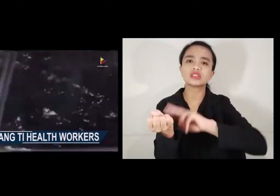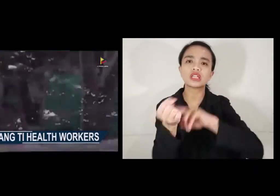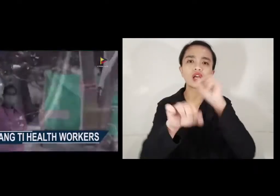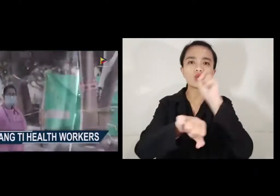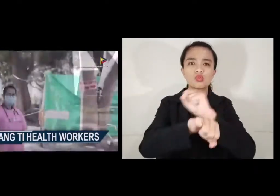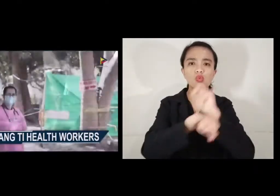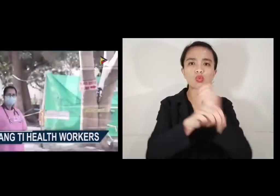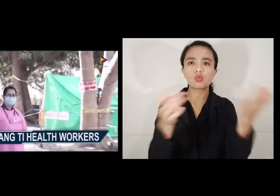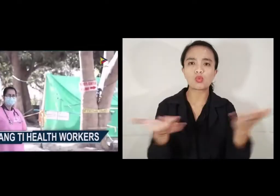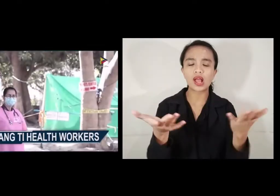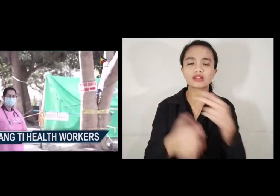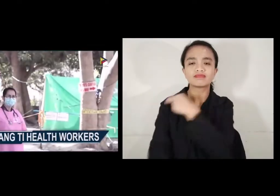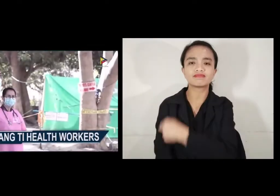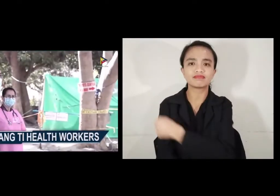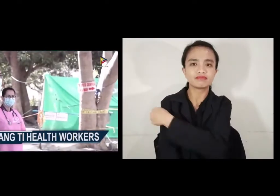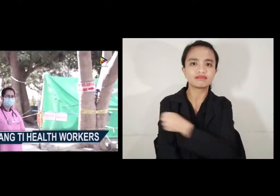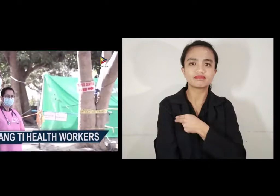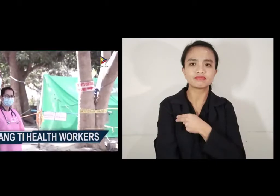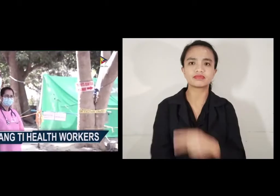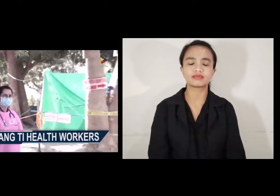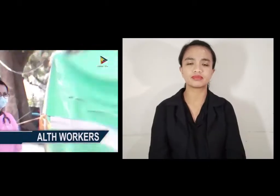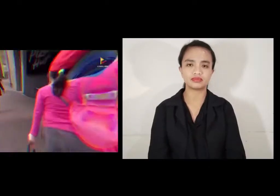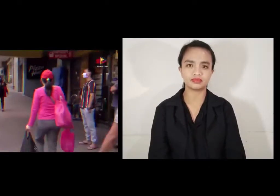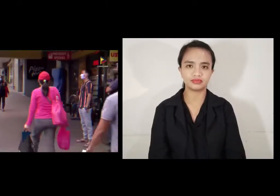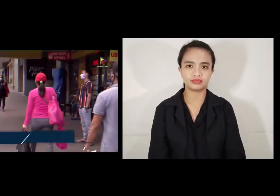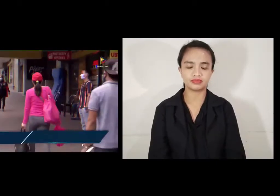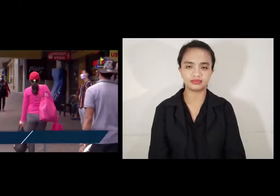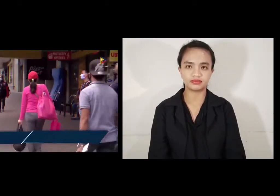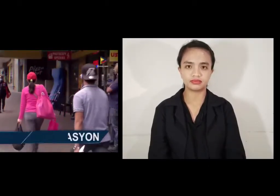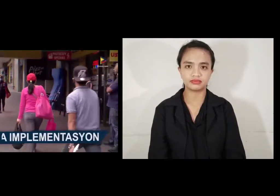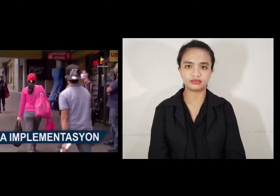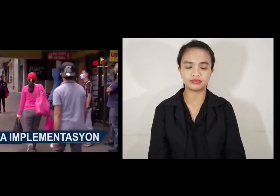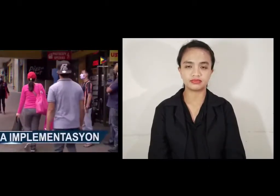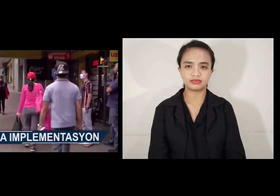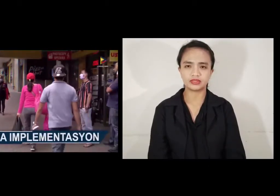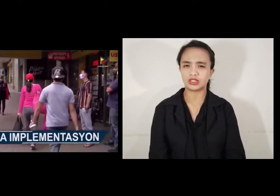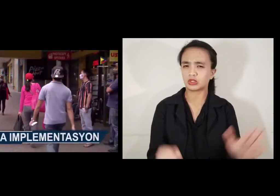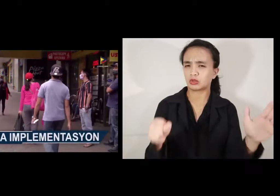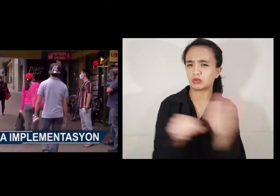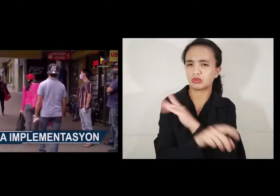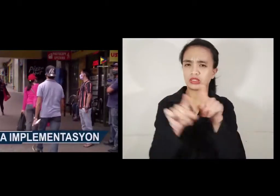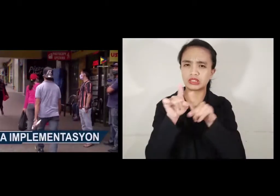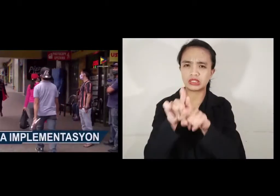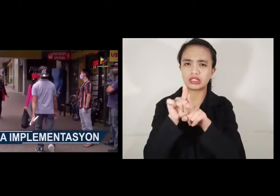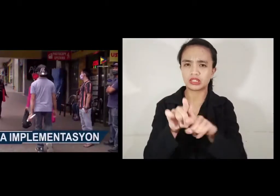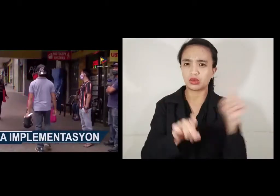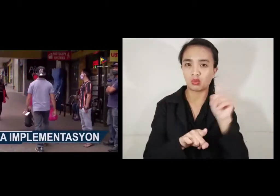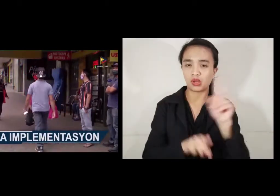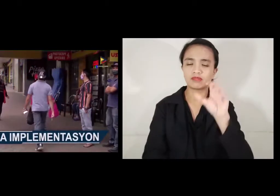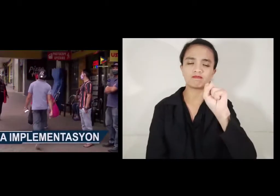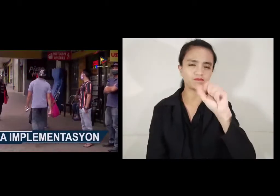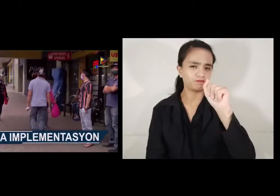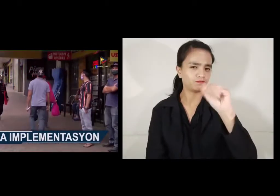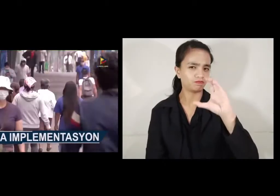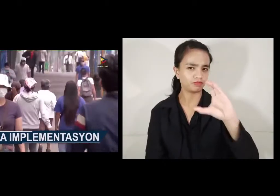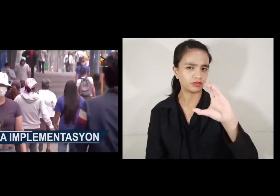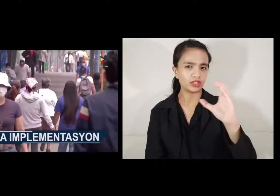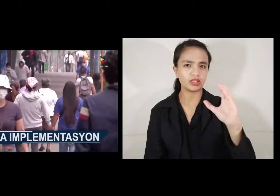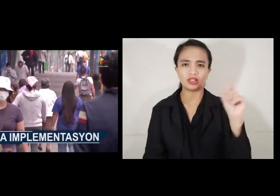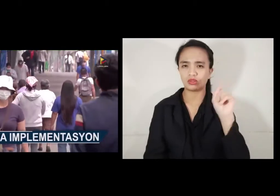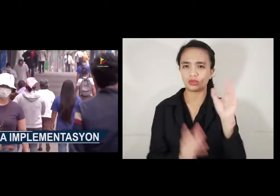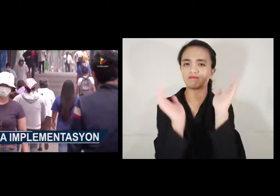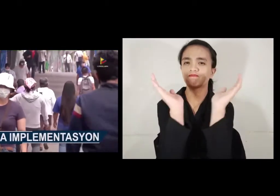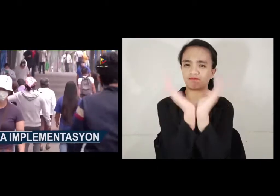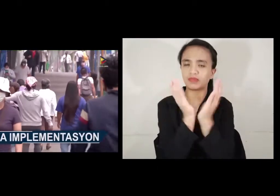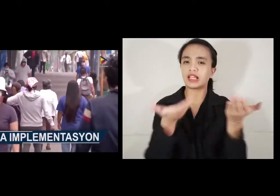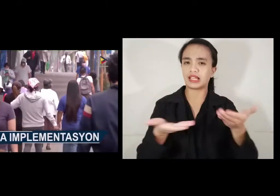agtrabaho kada iti frontline hospitals iti probinsya. Umno nga implementasyon ti Social Amelioration Program ti